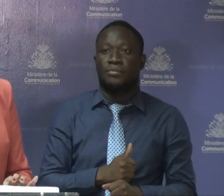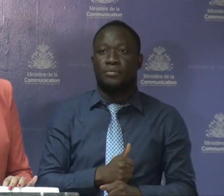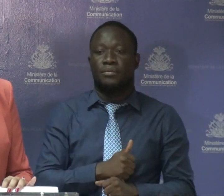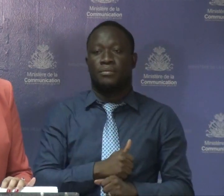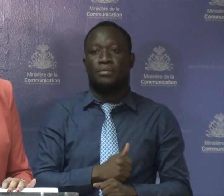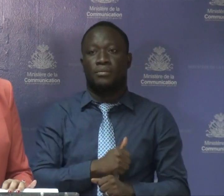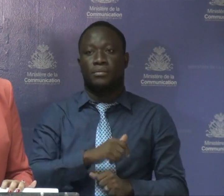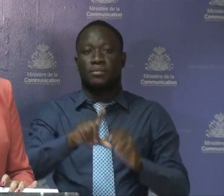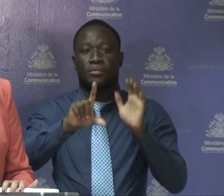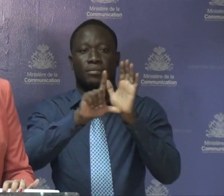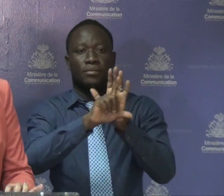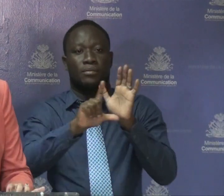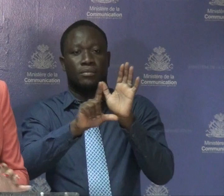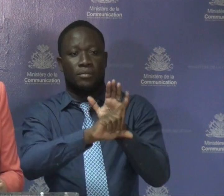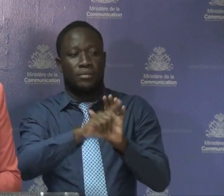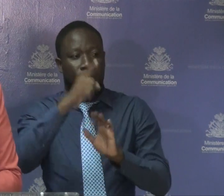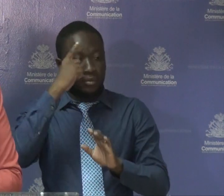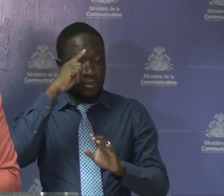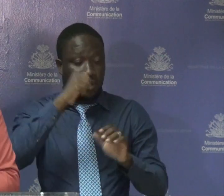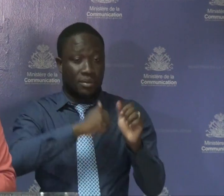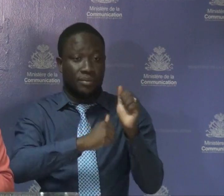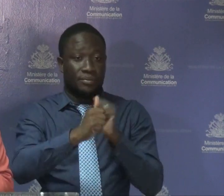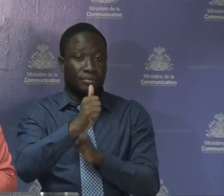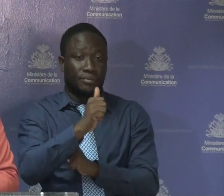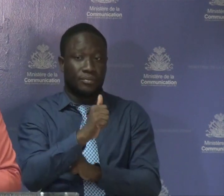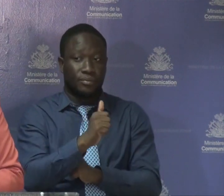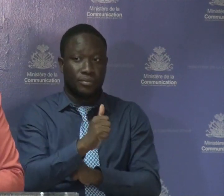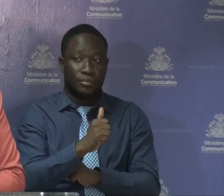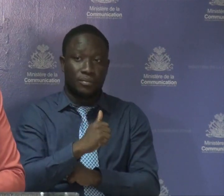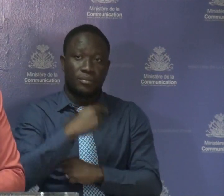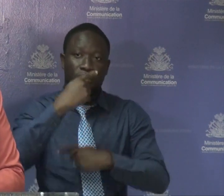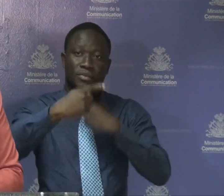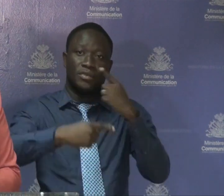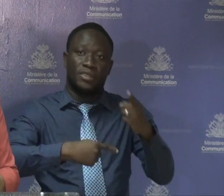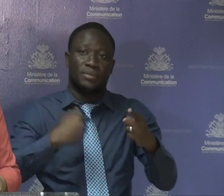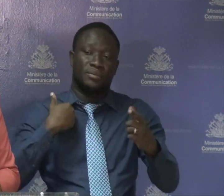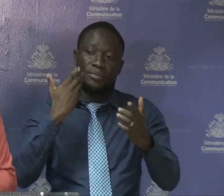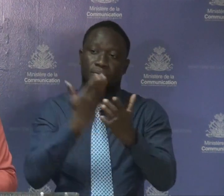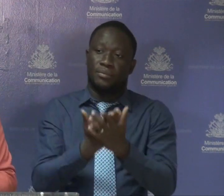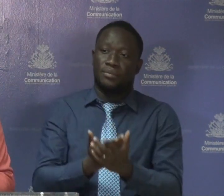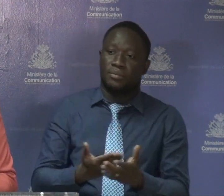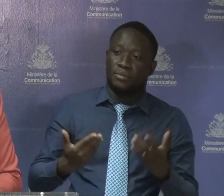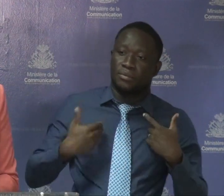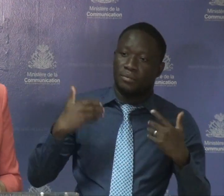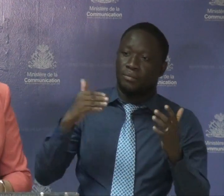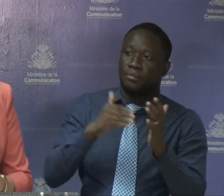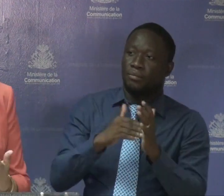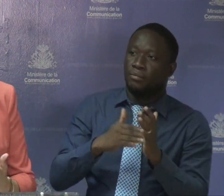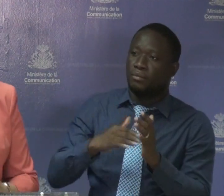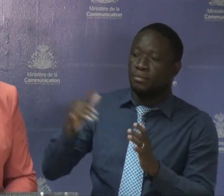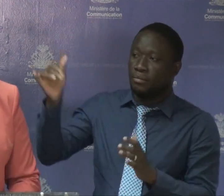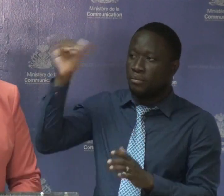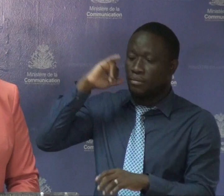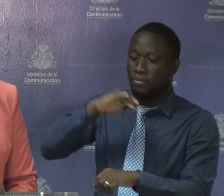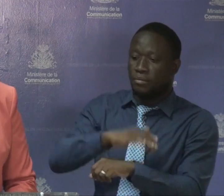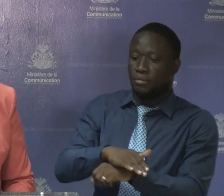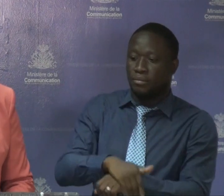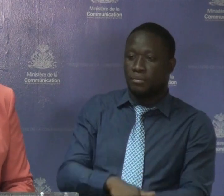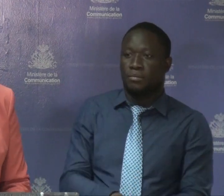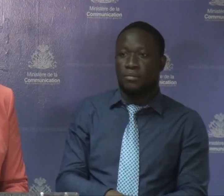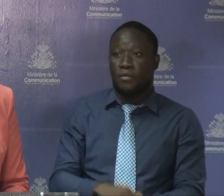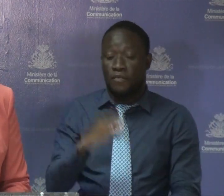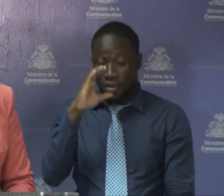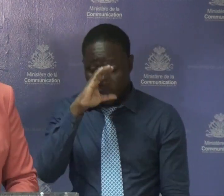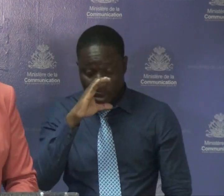année législative là, de façon que vous êtes capable de passer. Parce que ça peut arriver. Il y a encore ma affaire hier soir avant que je vienne là, j'ai fait